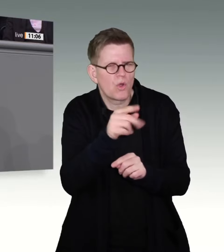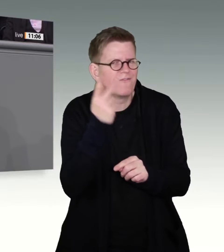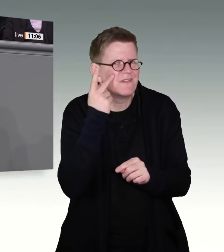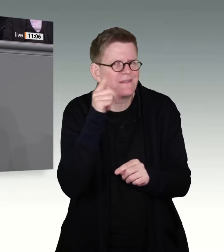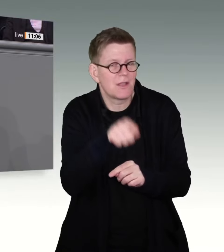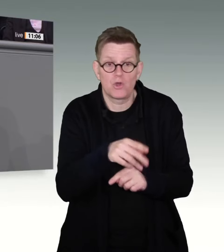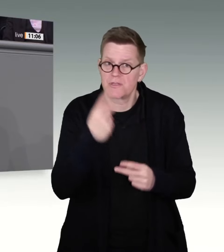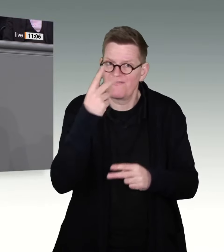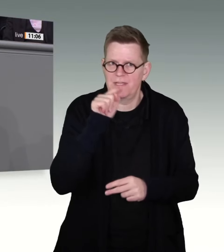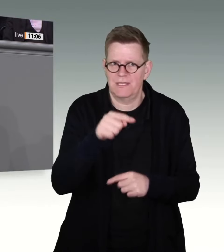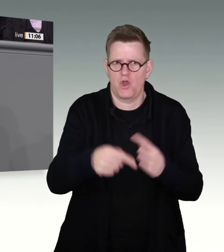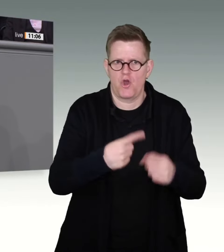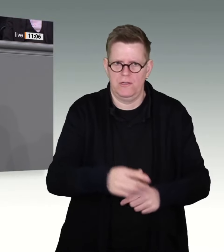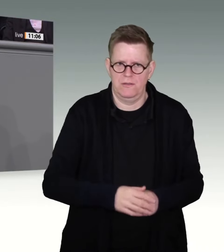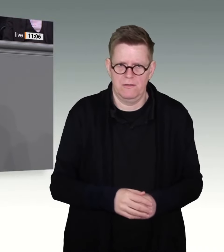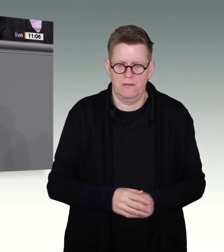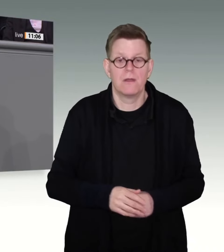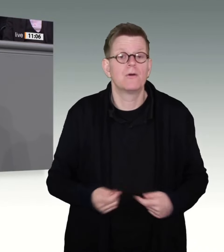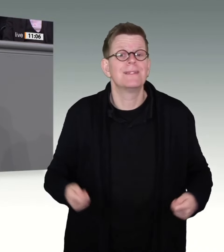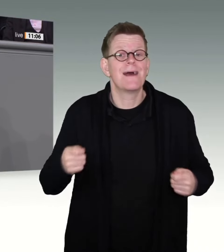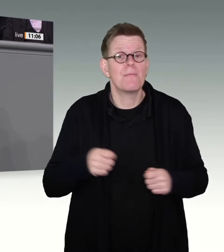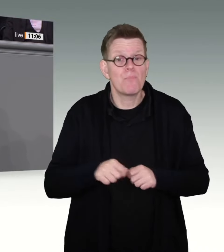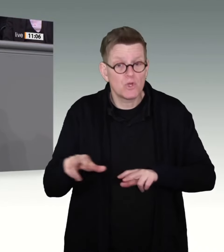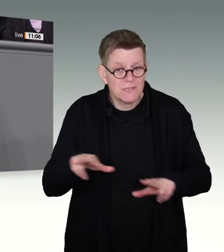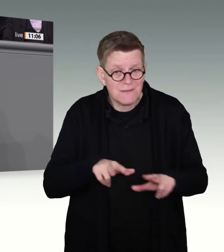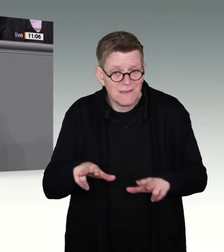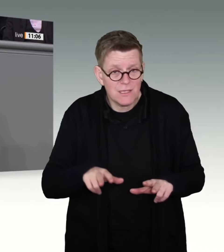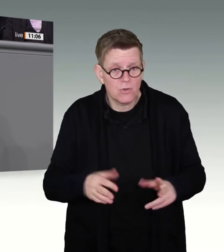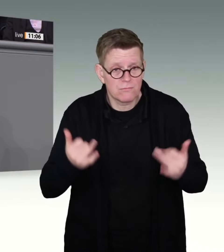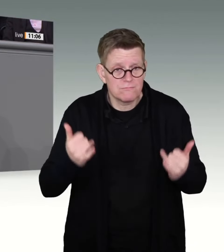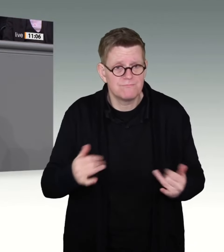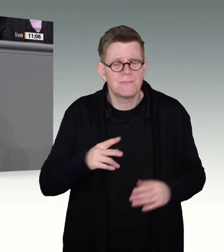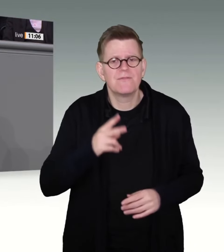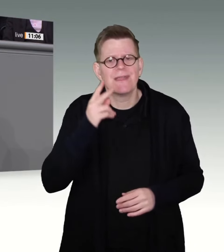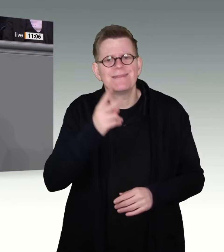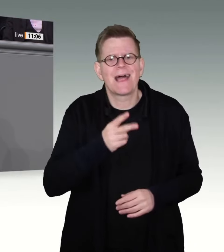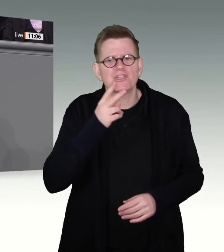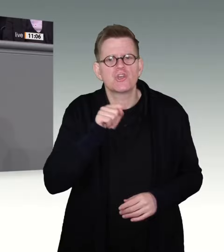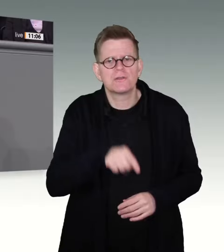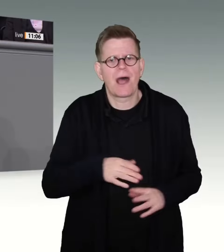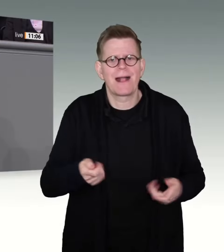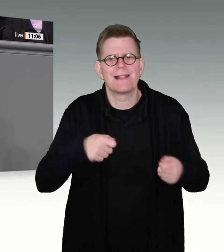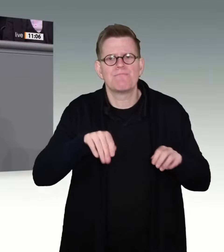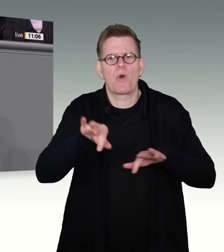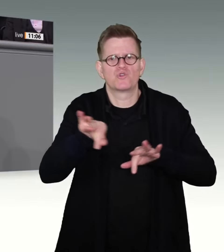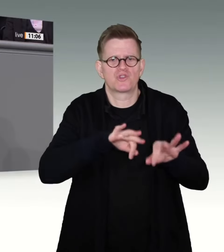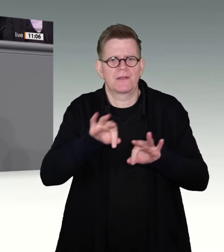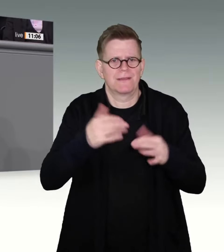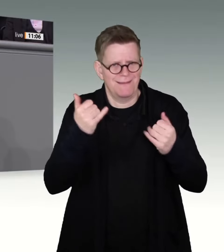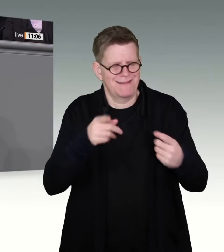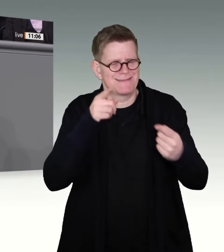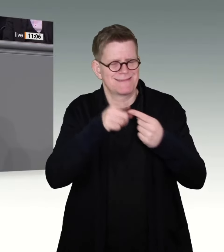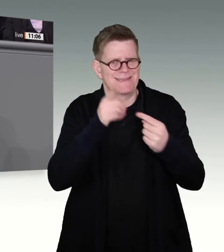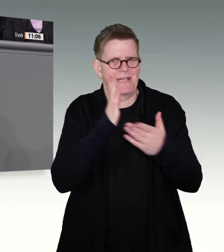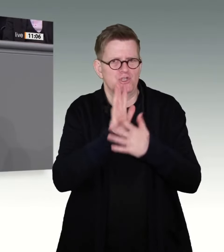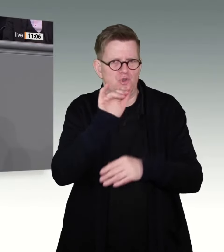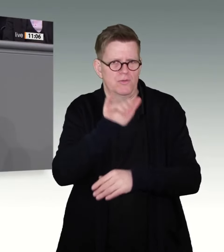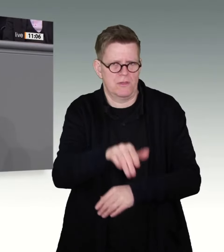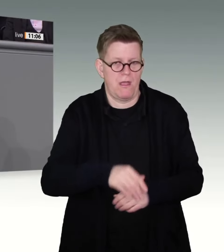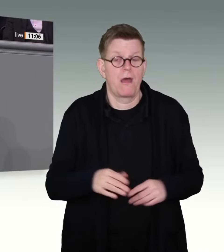und die Bundesregierung hat mit der nationalen Baustrategie das hier gesetzt, und die Rahmenbedingungen für das Bauwesen